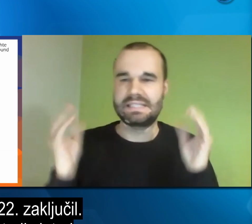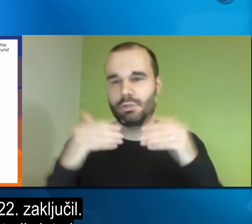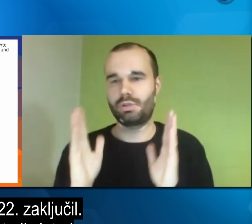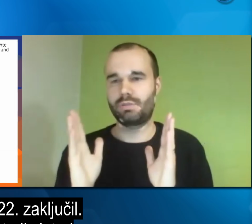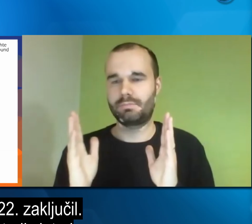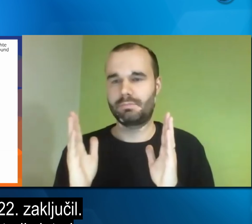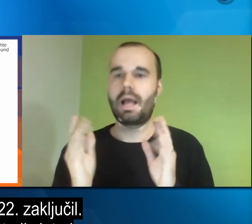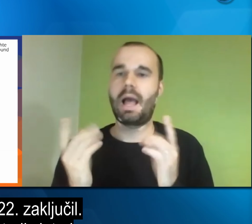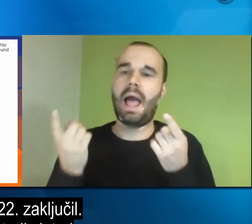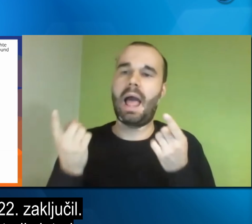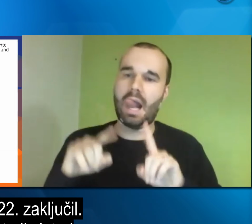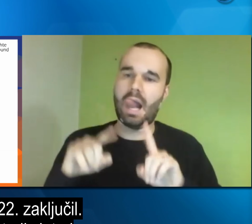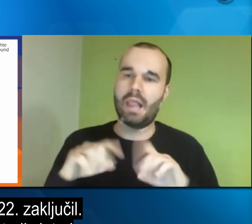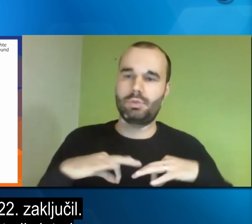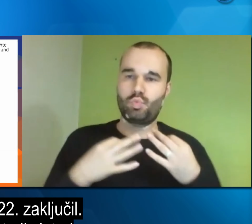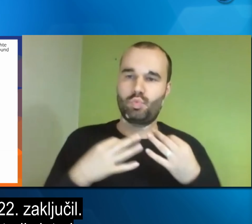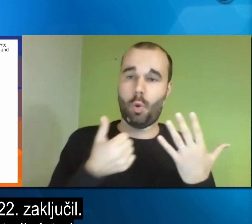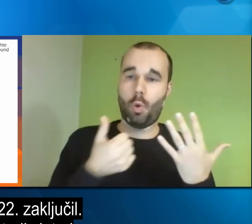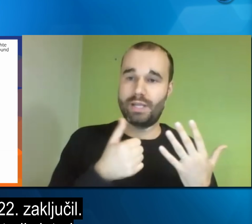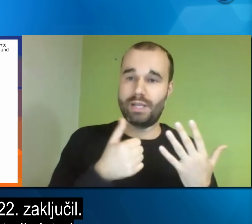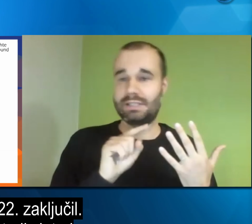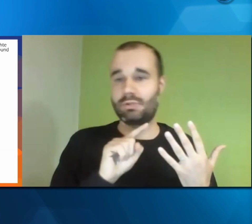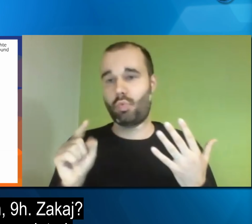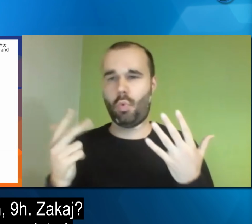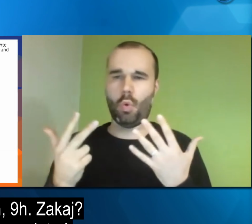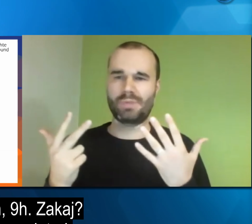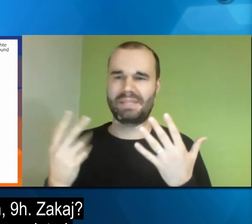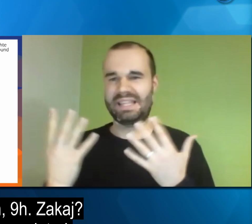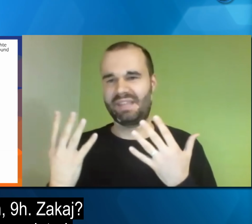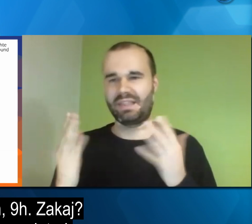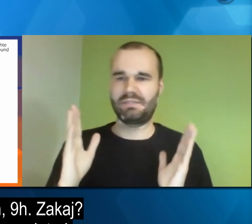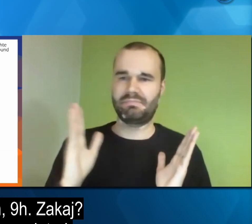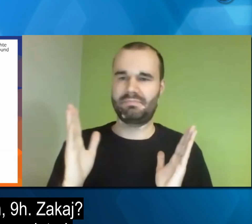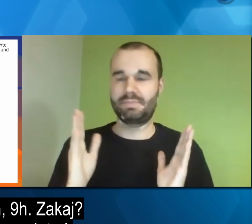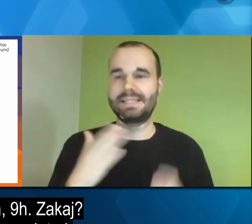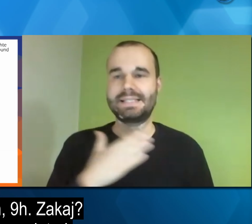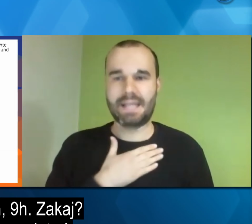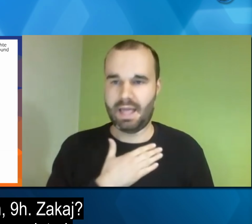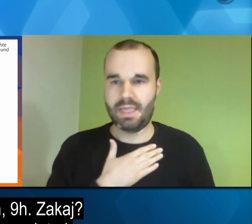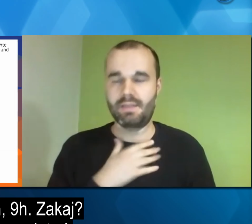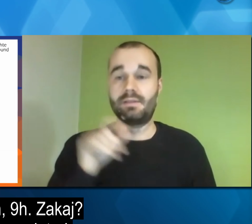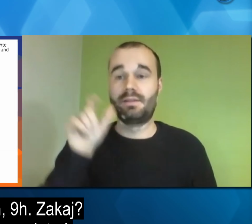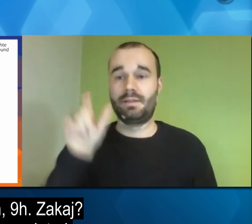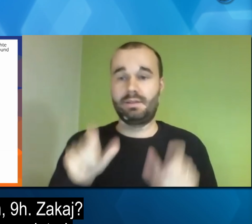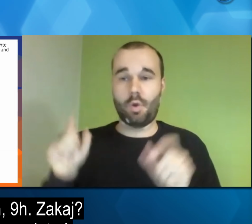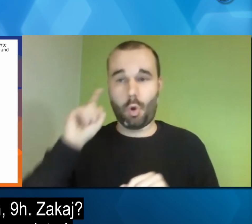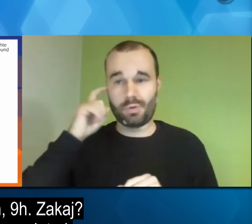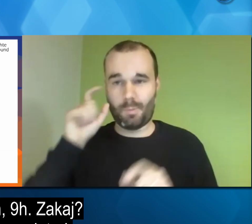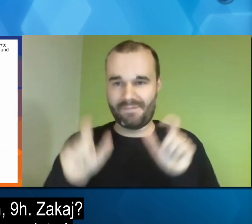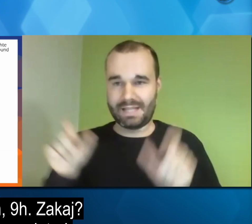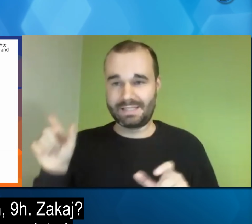med 9 in 10 zaključil. Včasih pa tudi zjutraj od 6 do tam 8, 9.